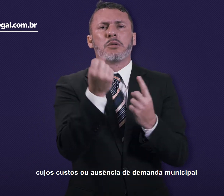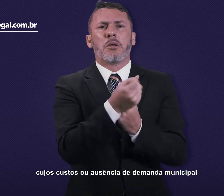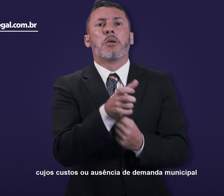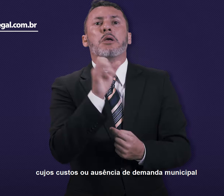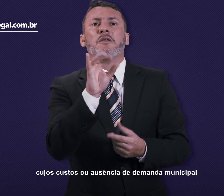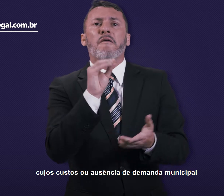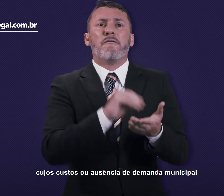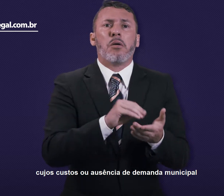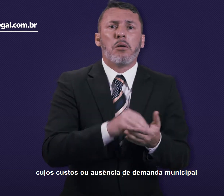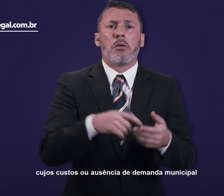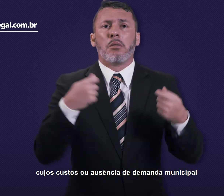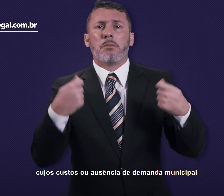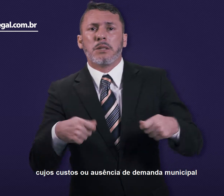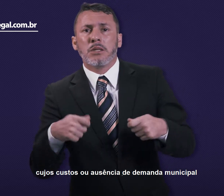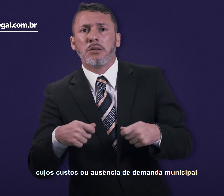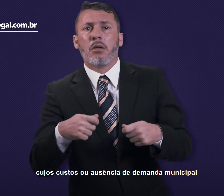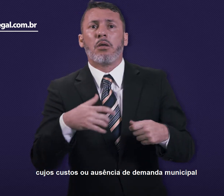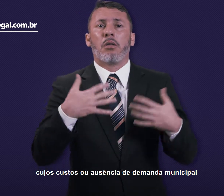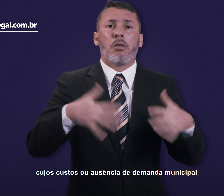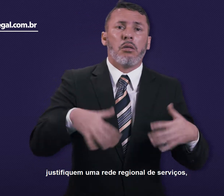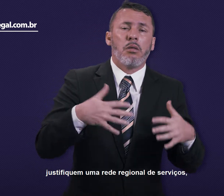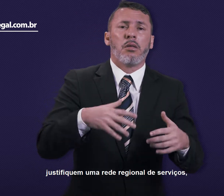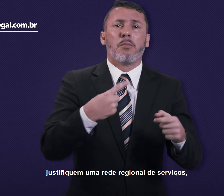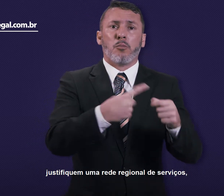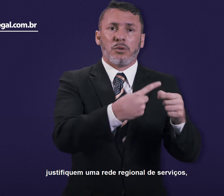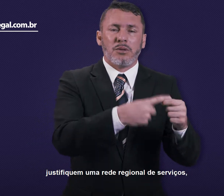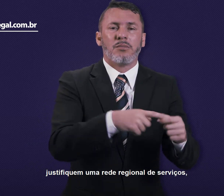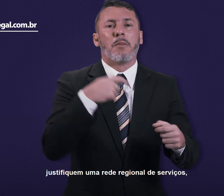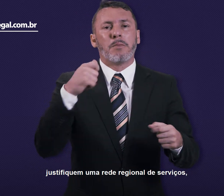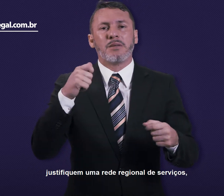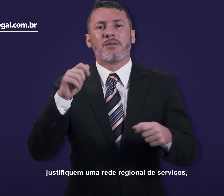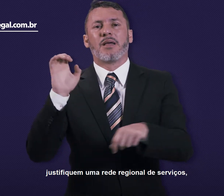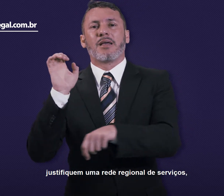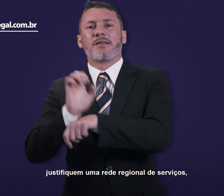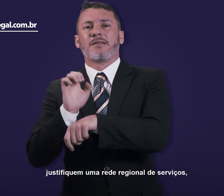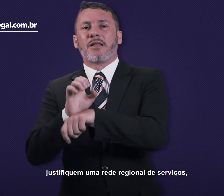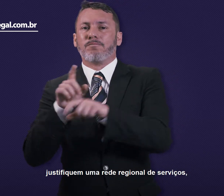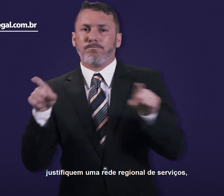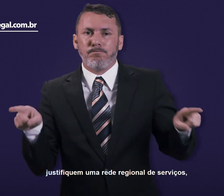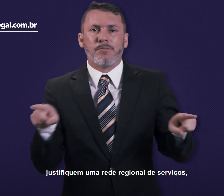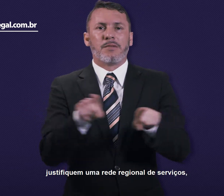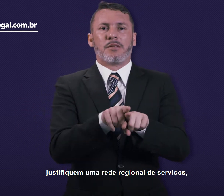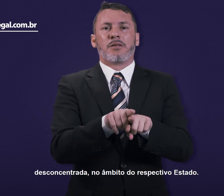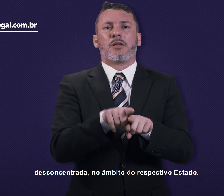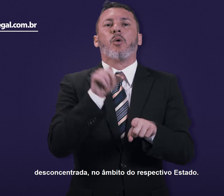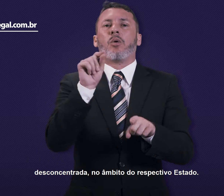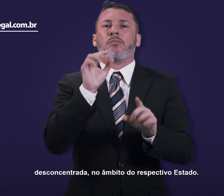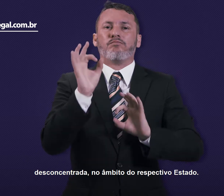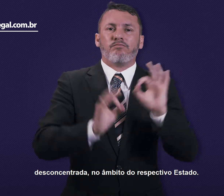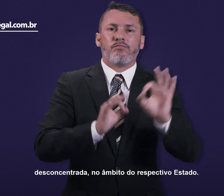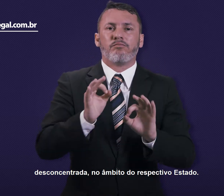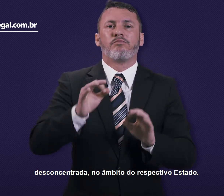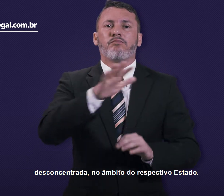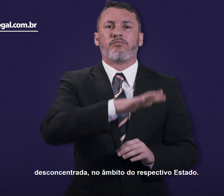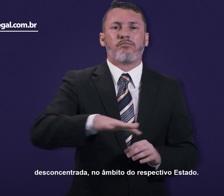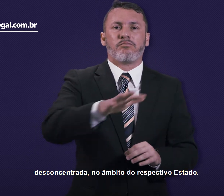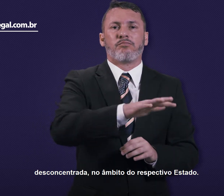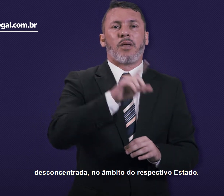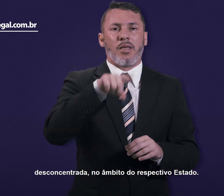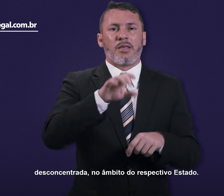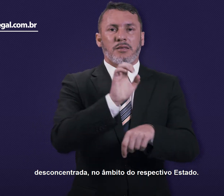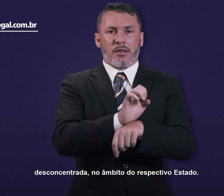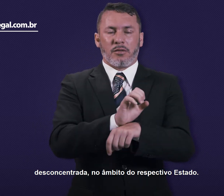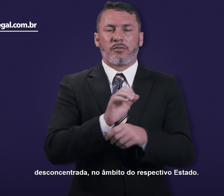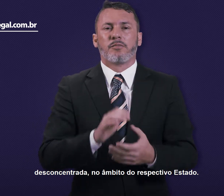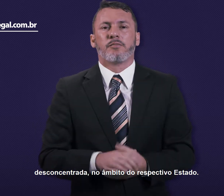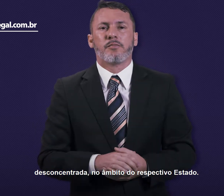cujos custos ou ausência de demanda municipal justifiquem uma rede regional de serviços desconcentrada no âmbito